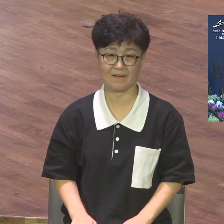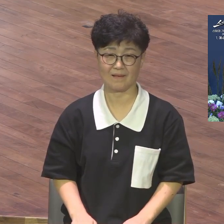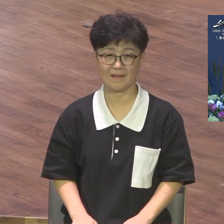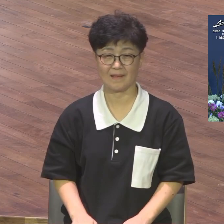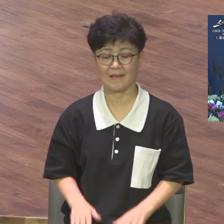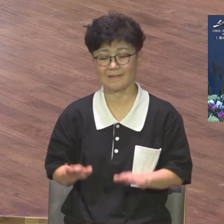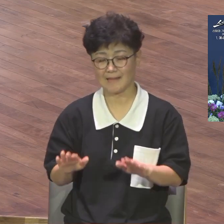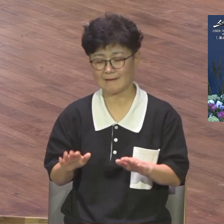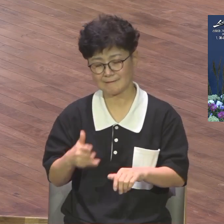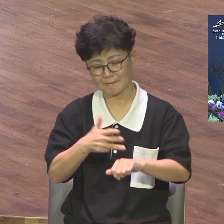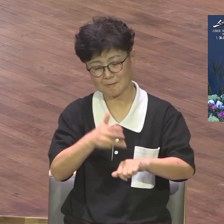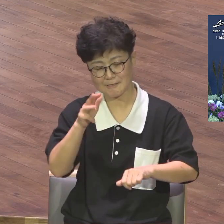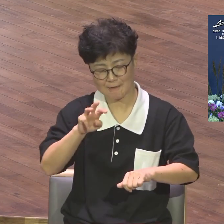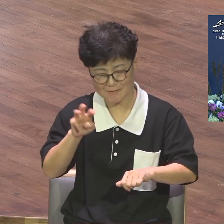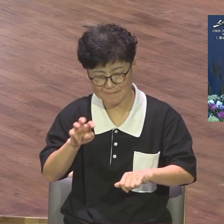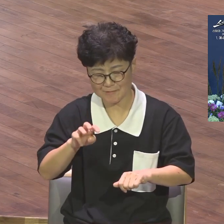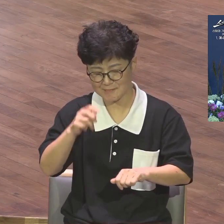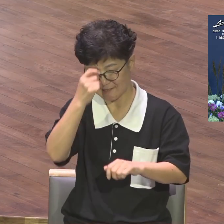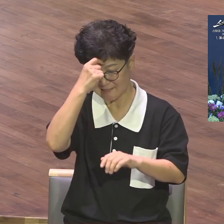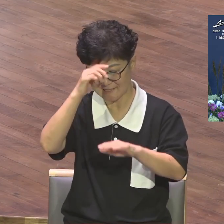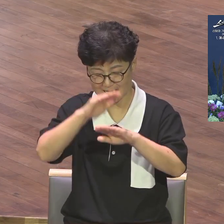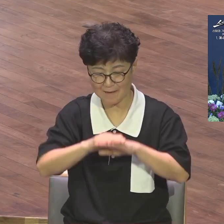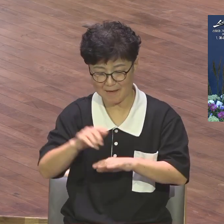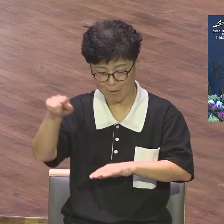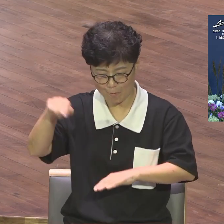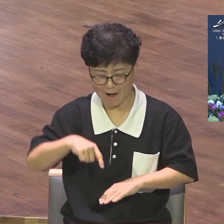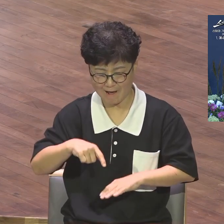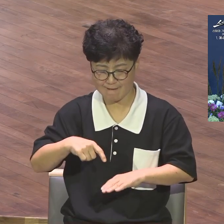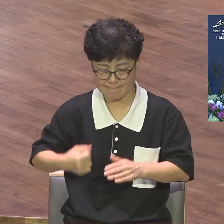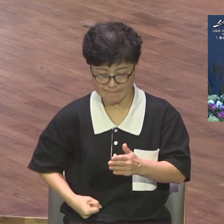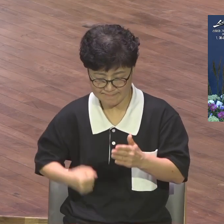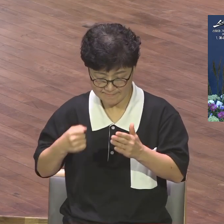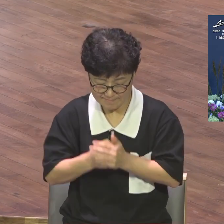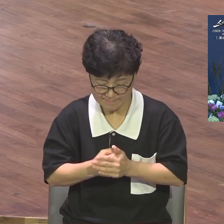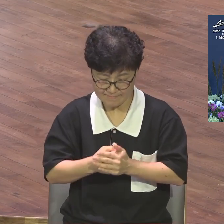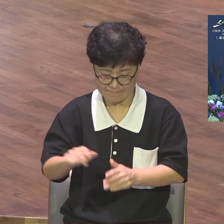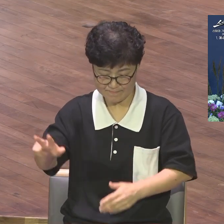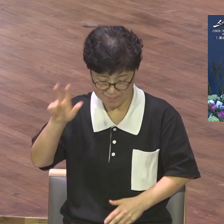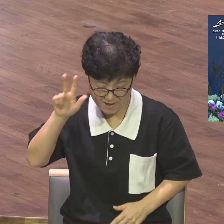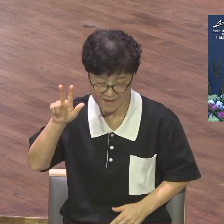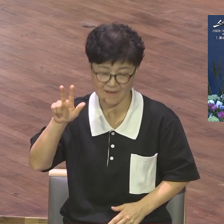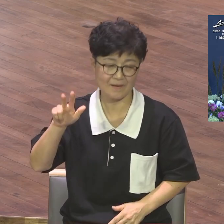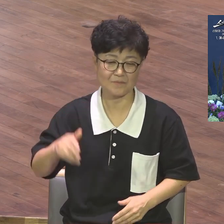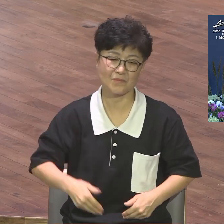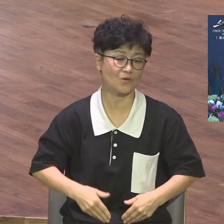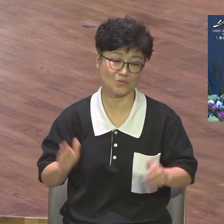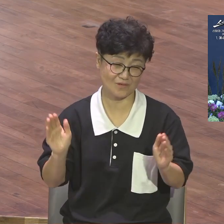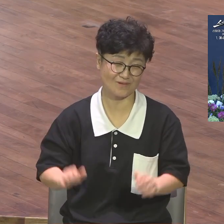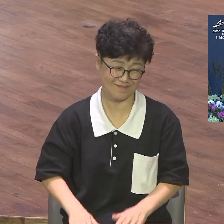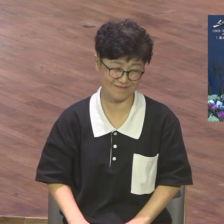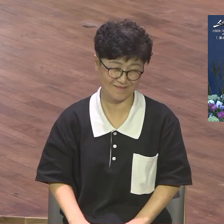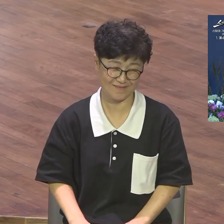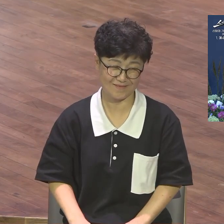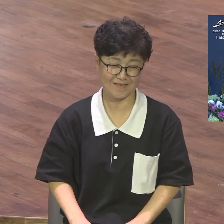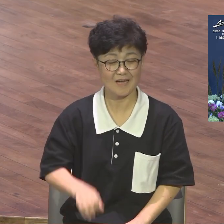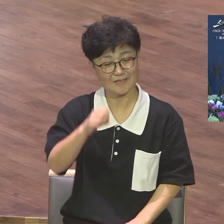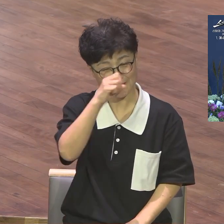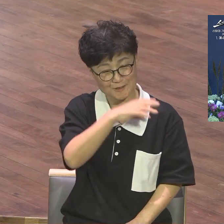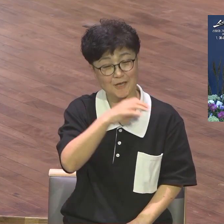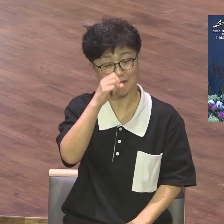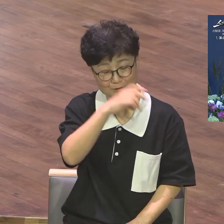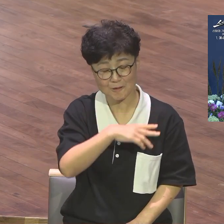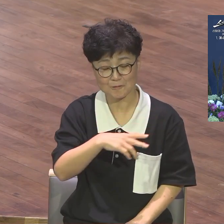반에 와야지 진짜 와야지 이러지 않으세요. 8시 반에 시작하는 거 알고 편안하게 와서